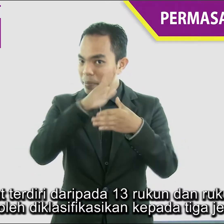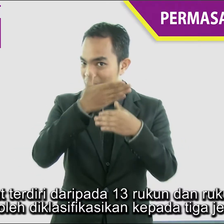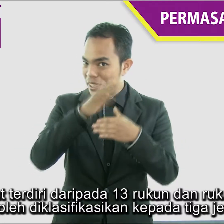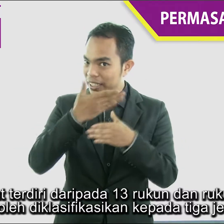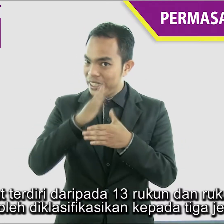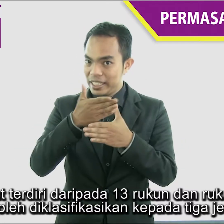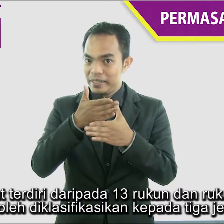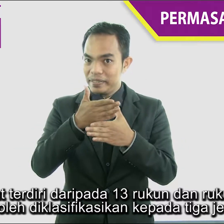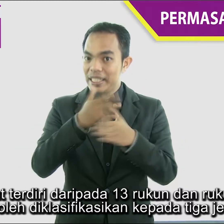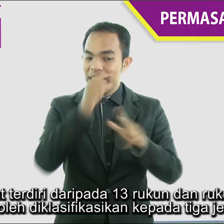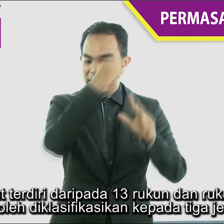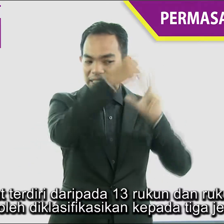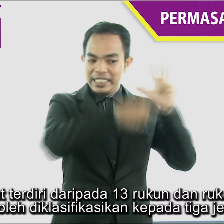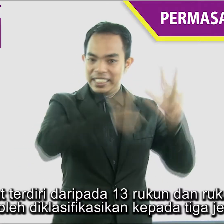jenis.